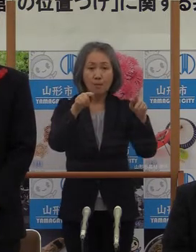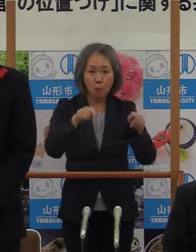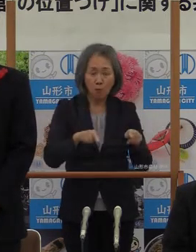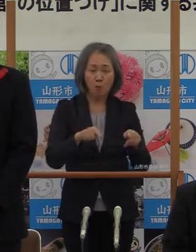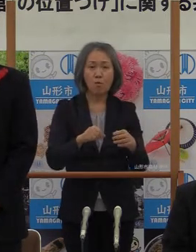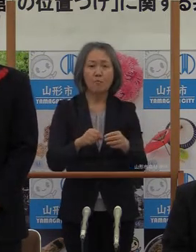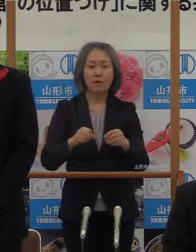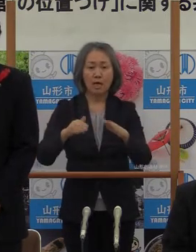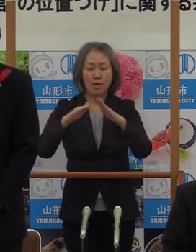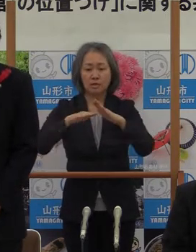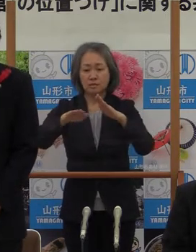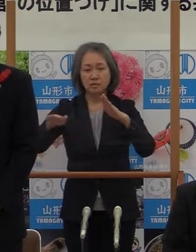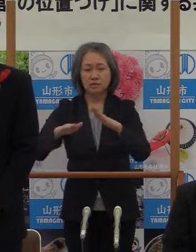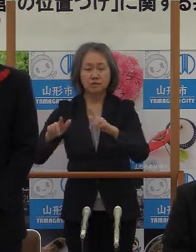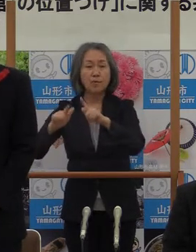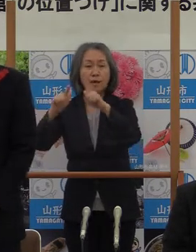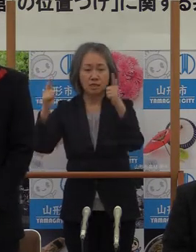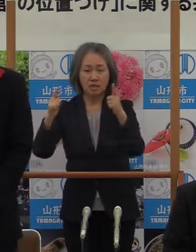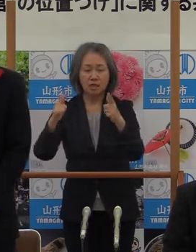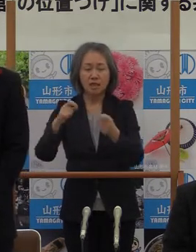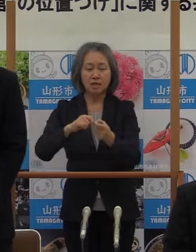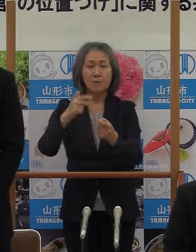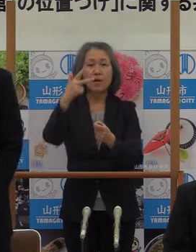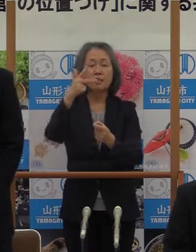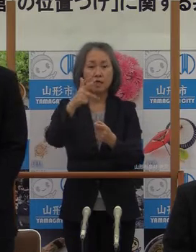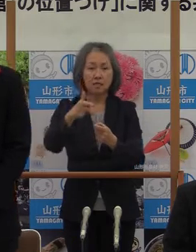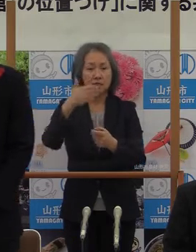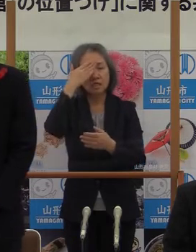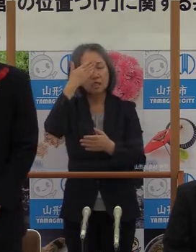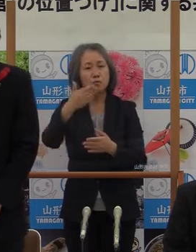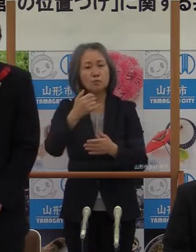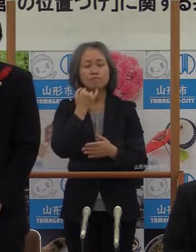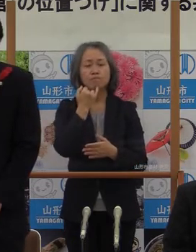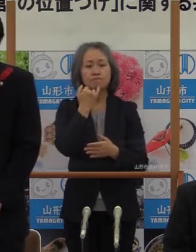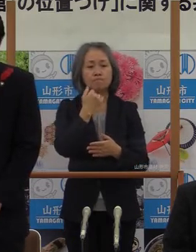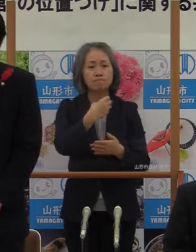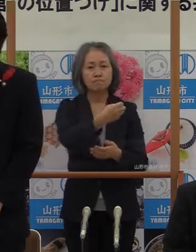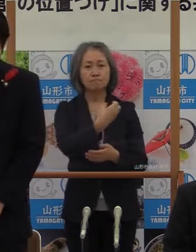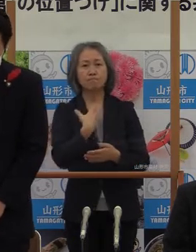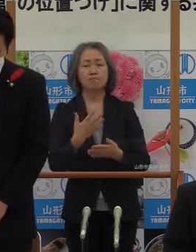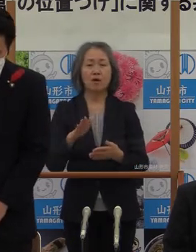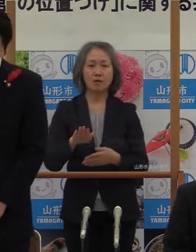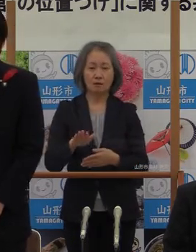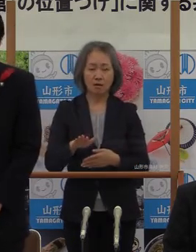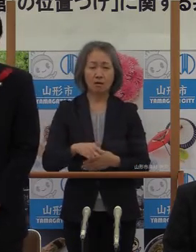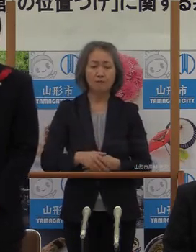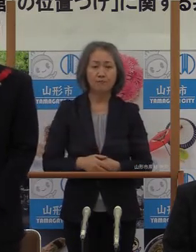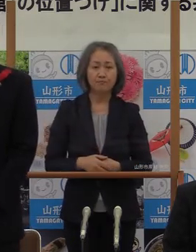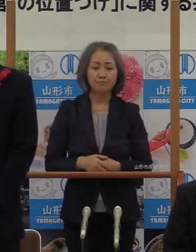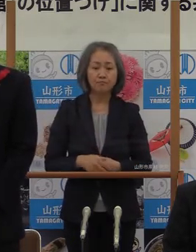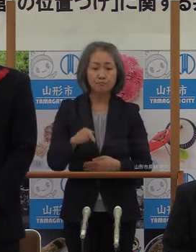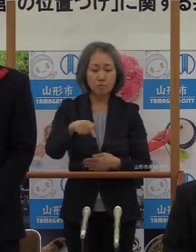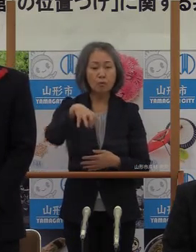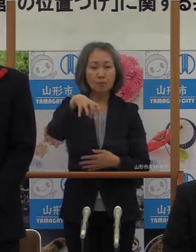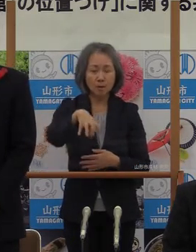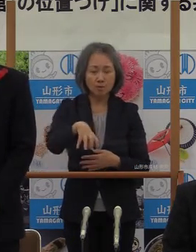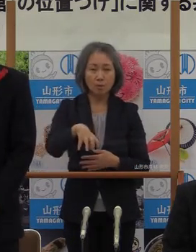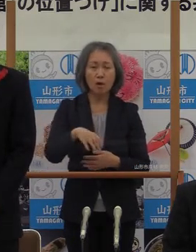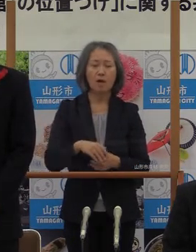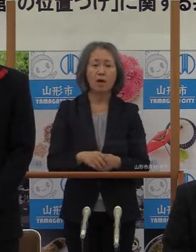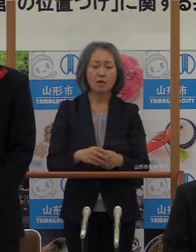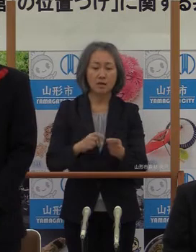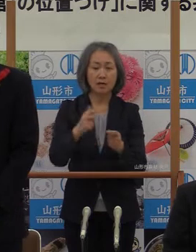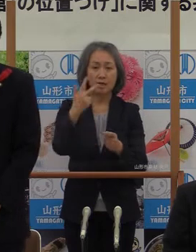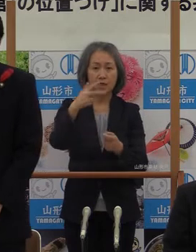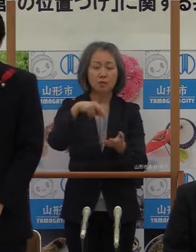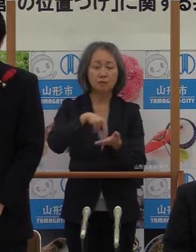てもよいというようなお話がございました。当該箇所は山形市が中心市街地